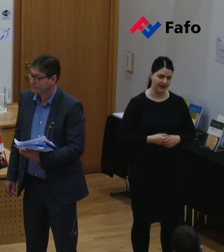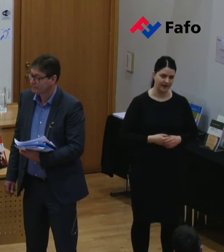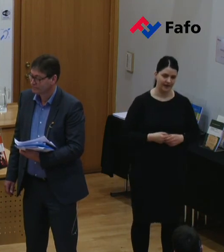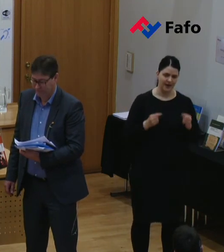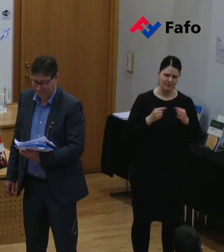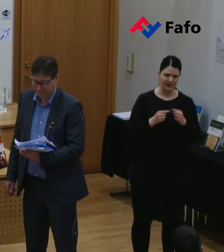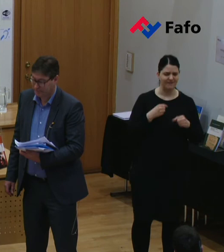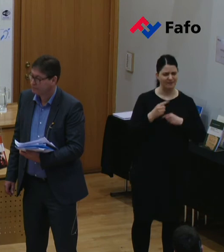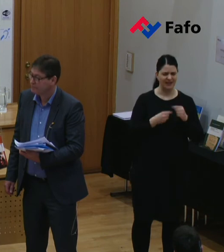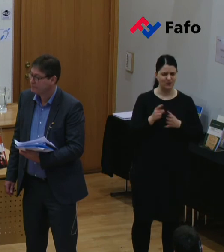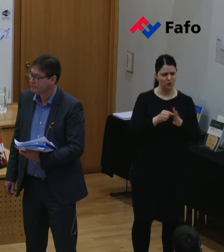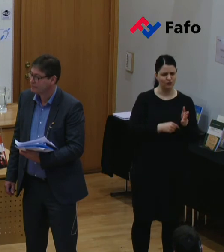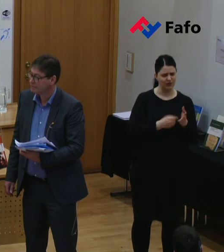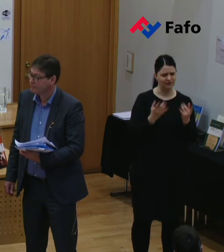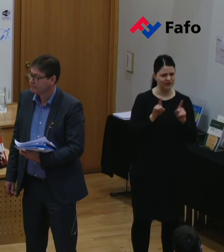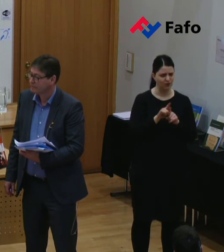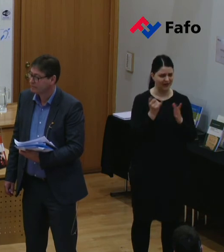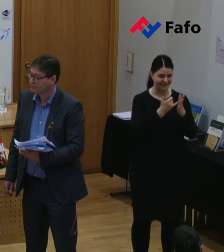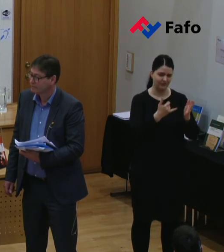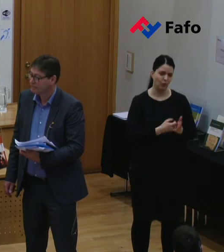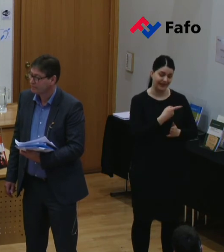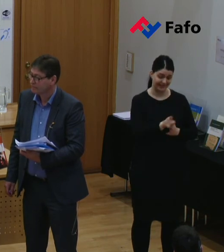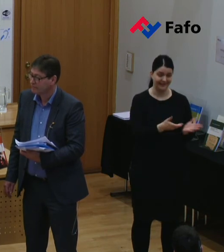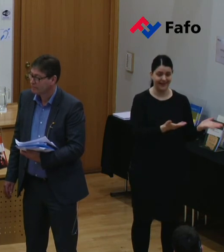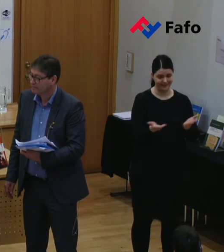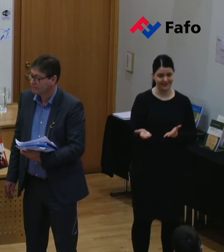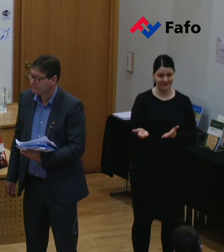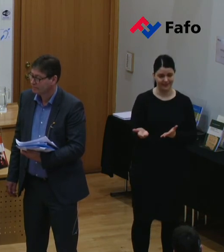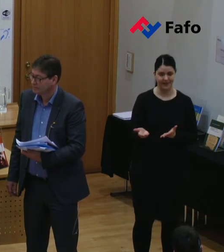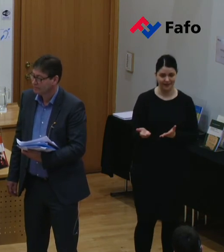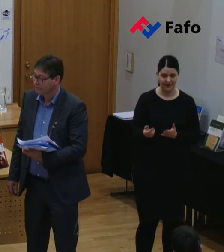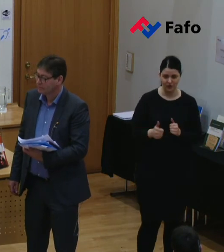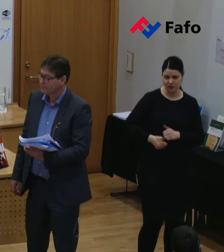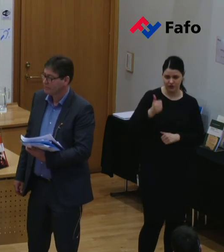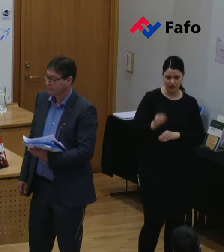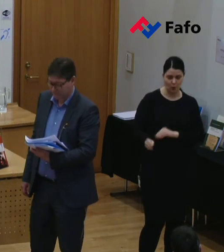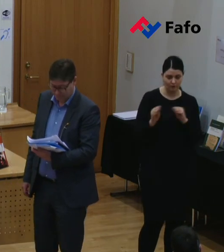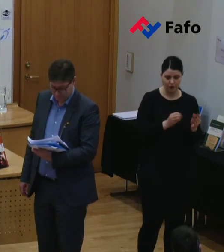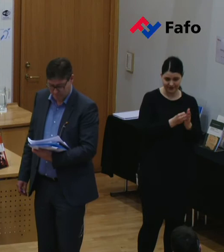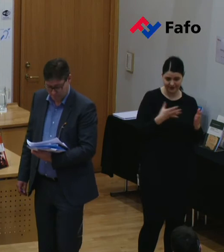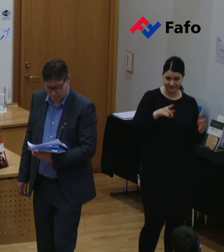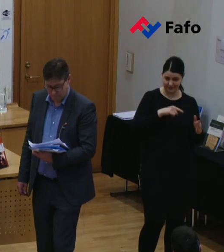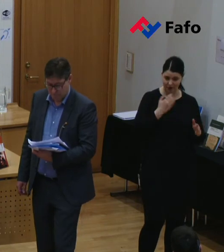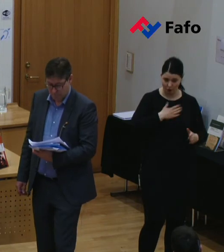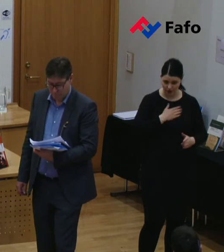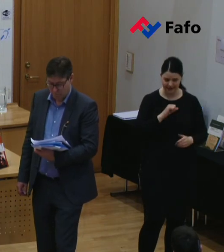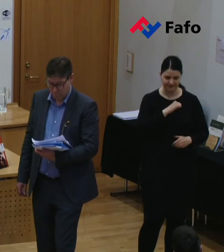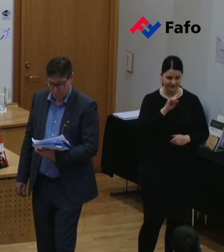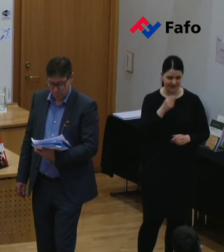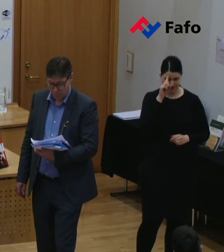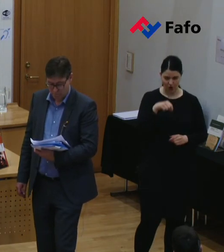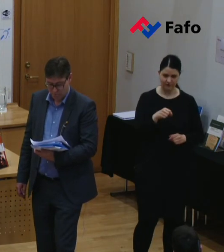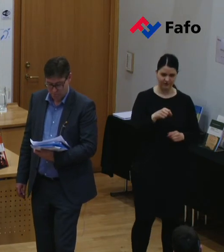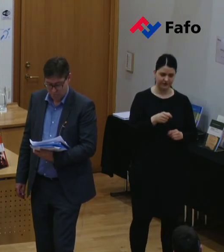det er fortsatt en utfordring hva som er innholdet i de tjenestene, og jeg tror at den største overføringsverdien vi har her, det er hvis vi kan